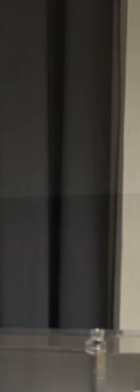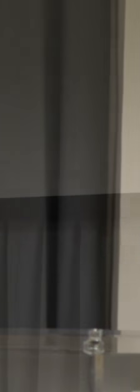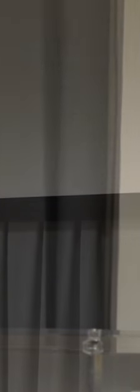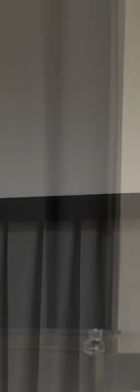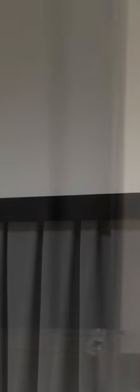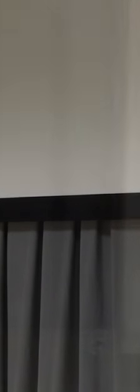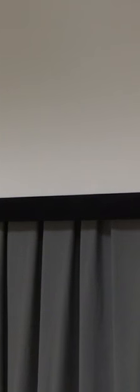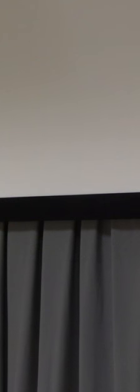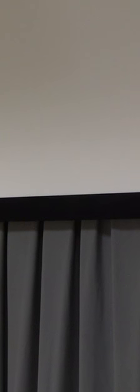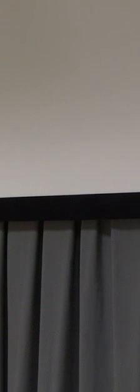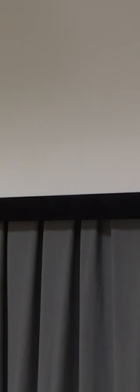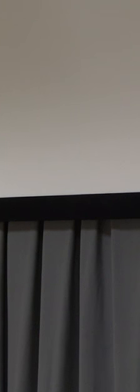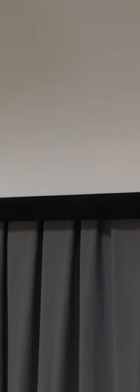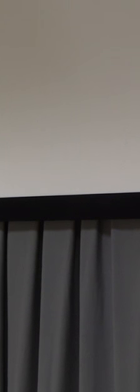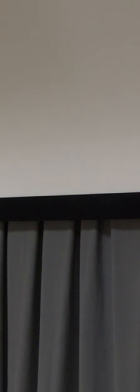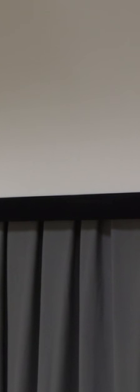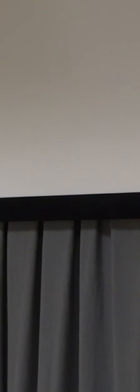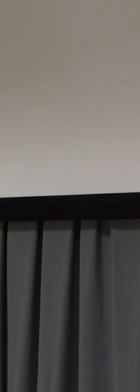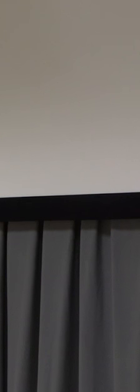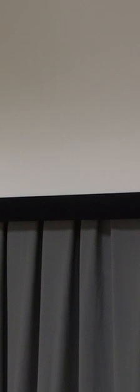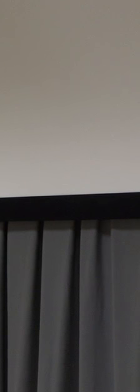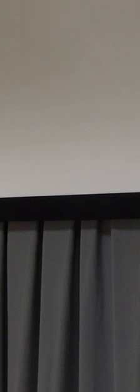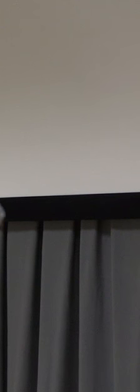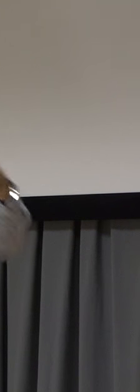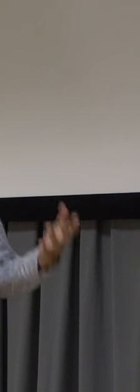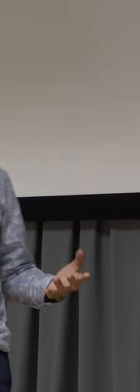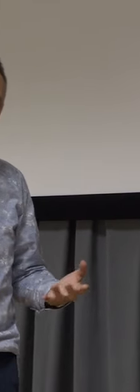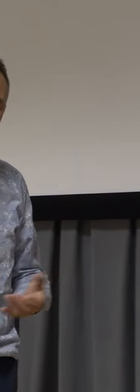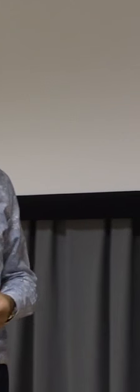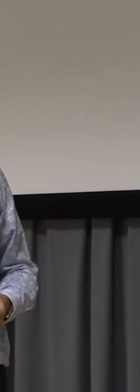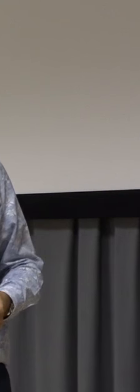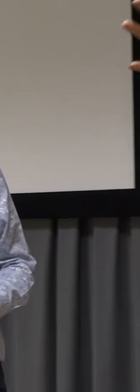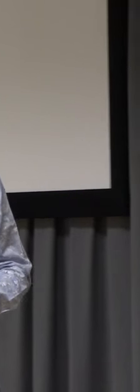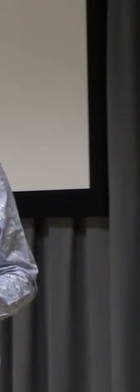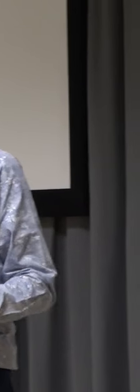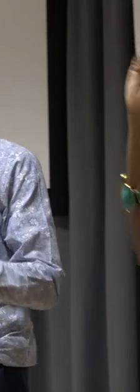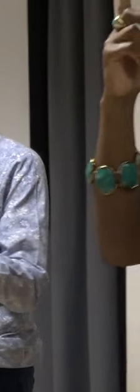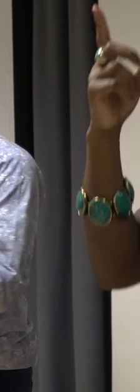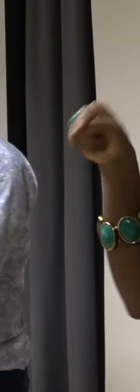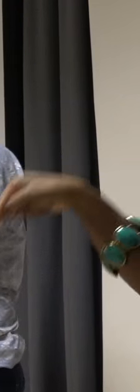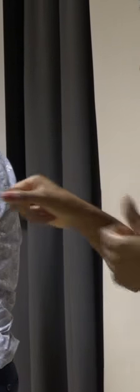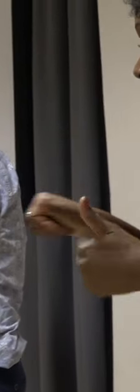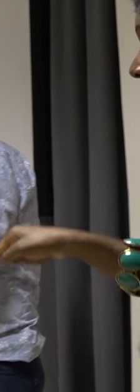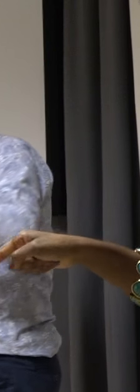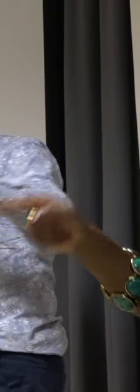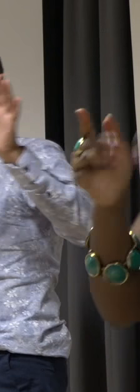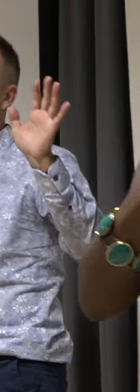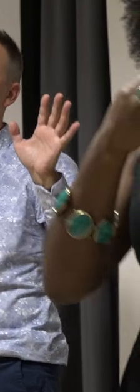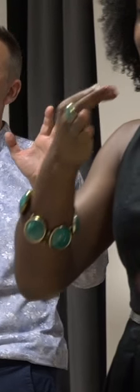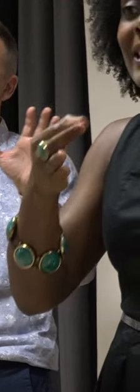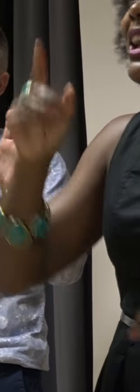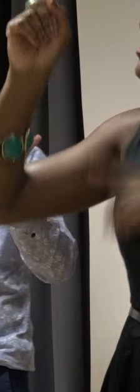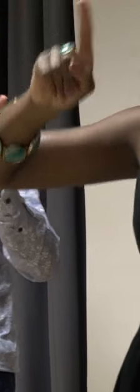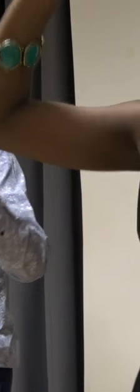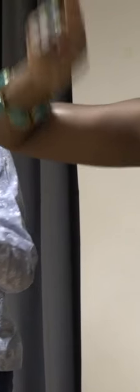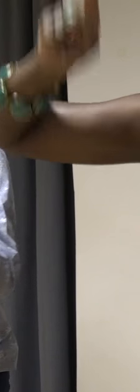s'engage avec le Seigneur. Ça, c'est beau. La parole de Dieu nous dit qu'il y a plus de joie dans le ciel pour un pécheur qui se repent que pour